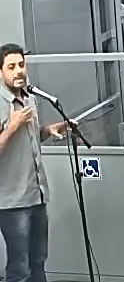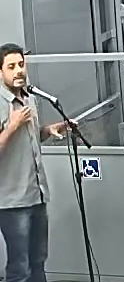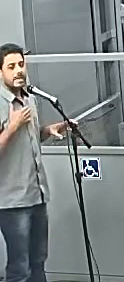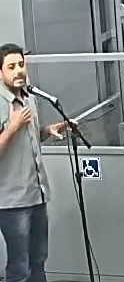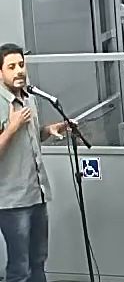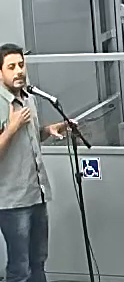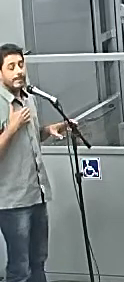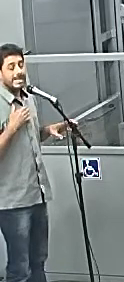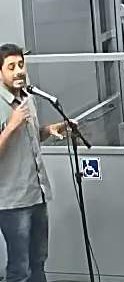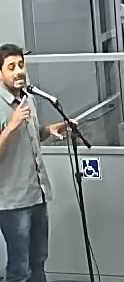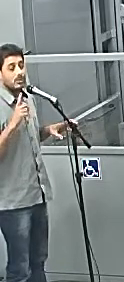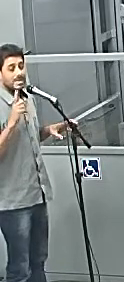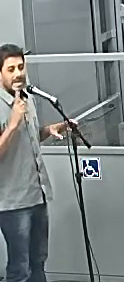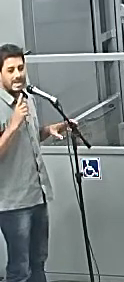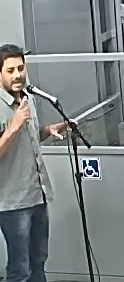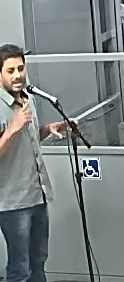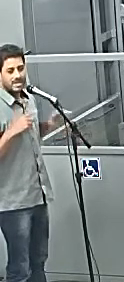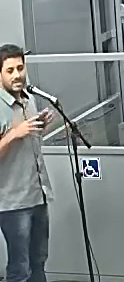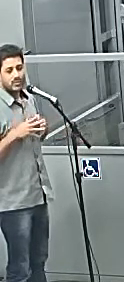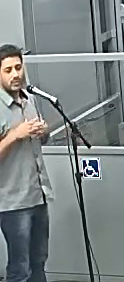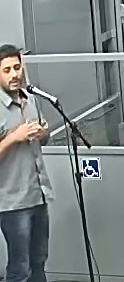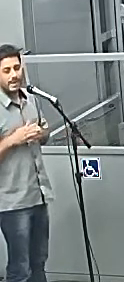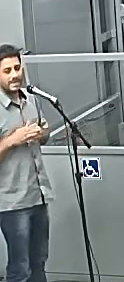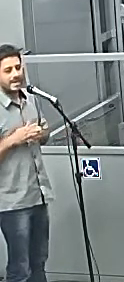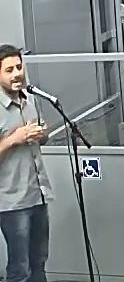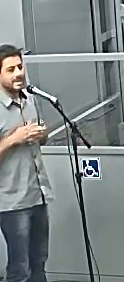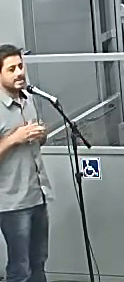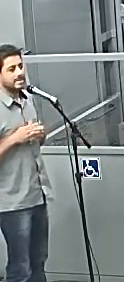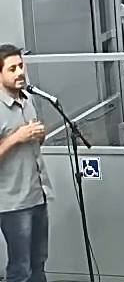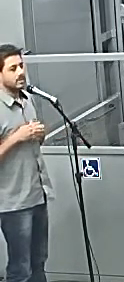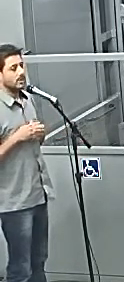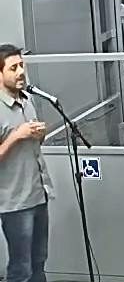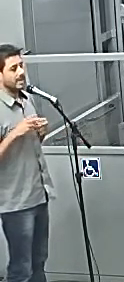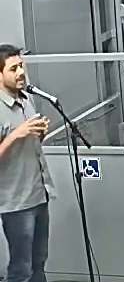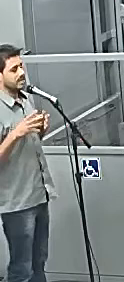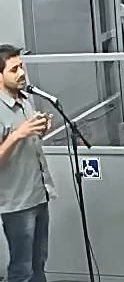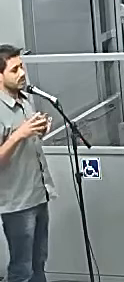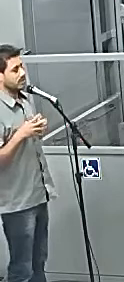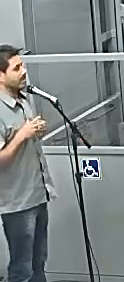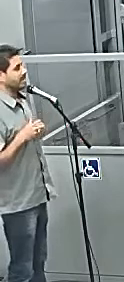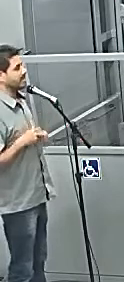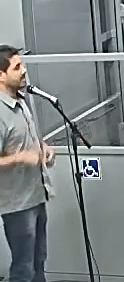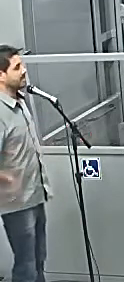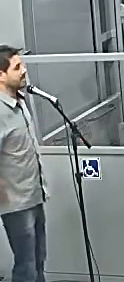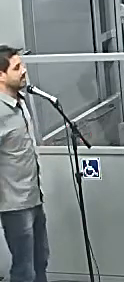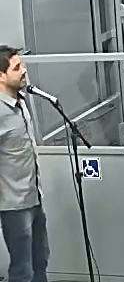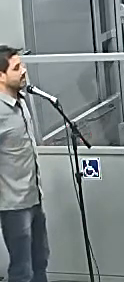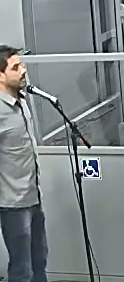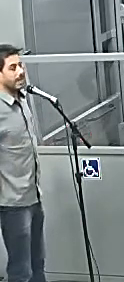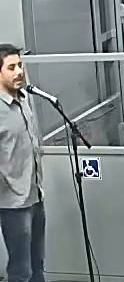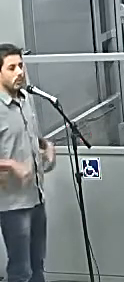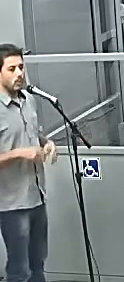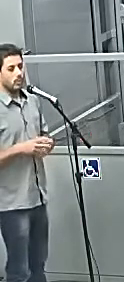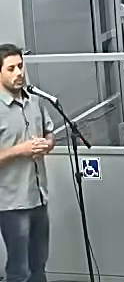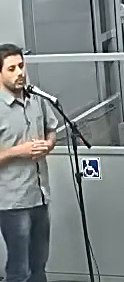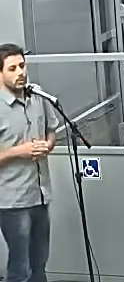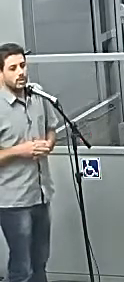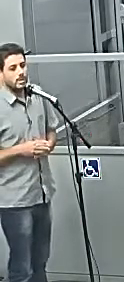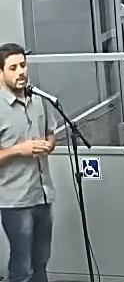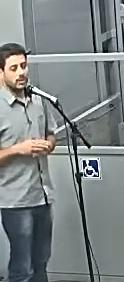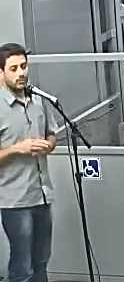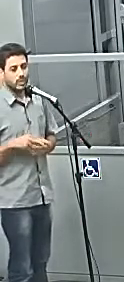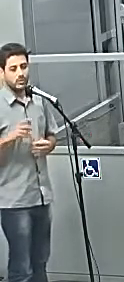e mas eles têm umas características são fundamentais e são características são estabelecidas pela onu